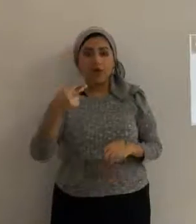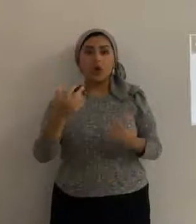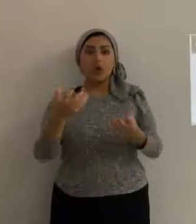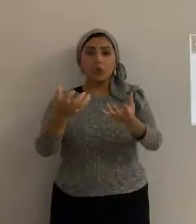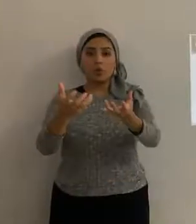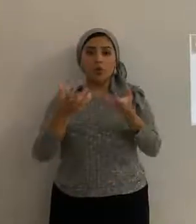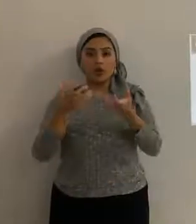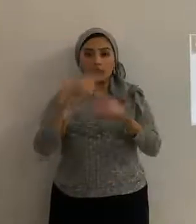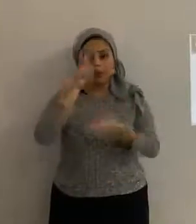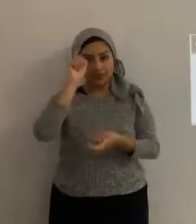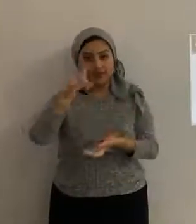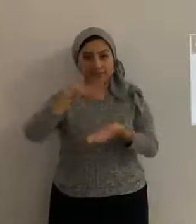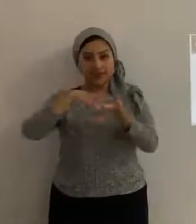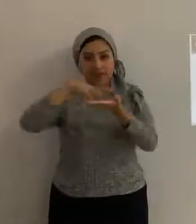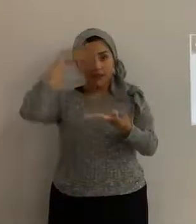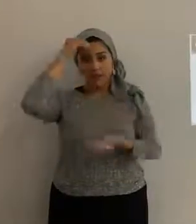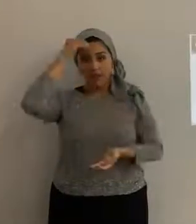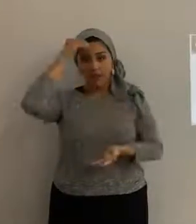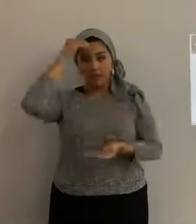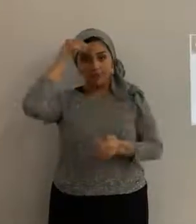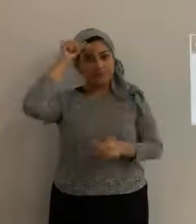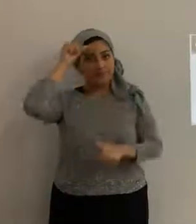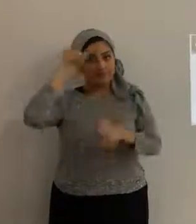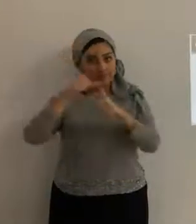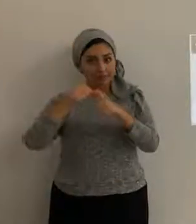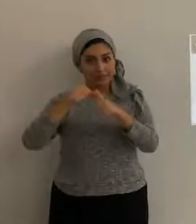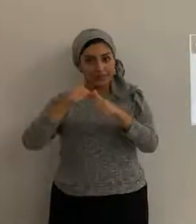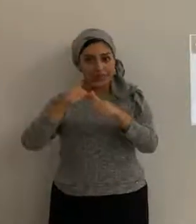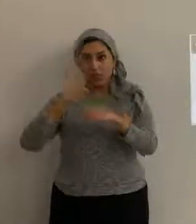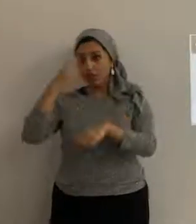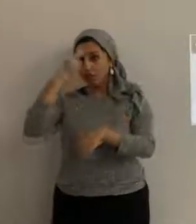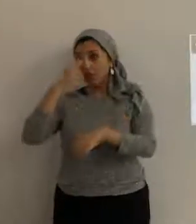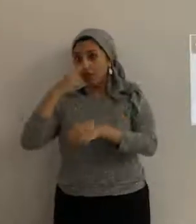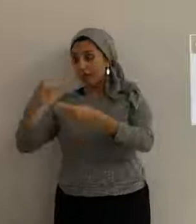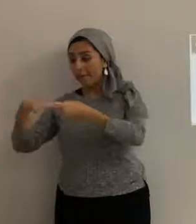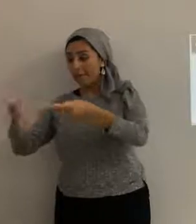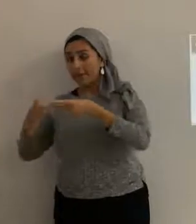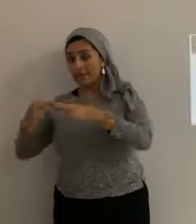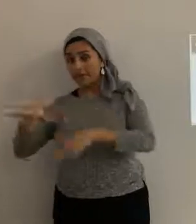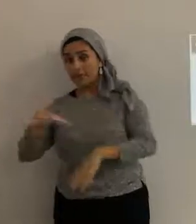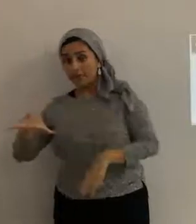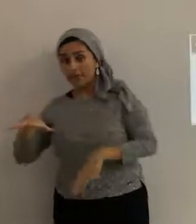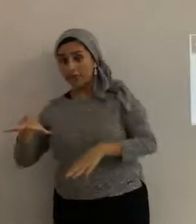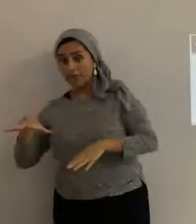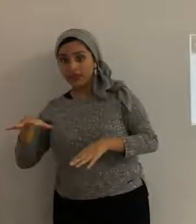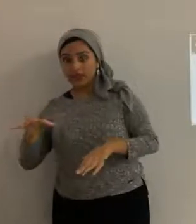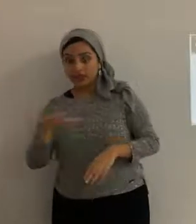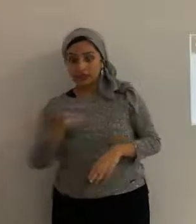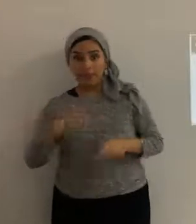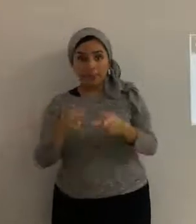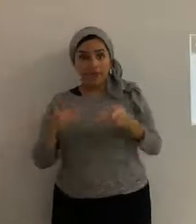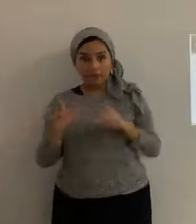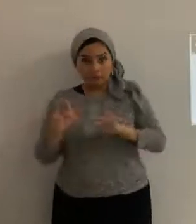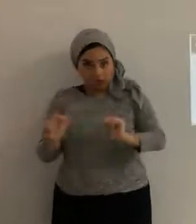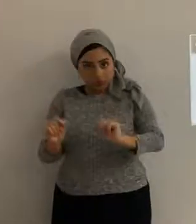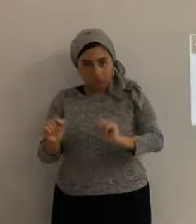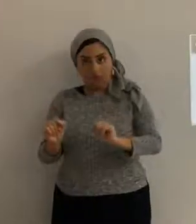de memoria esto. Fortaleza Antonia, aquí estoy pintando, lugar intermedio, y el